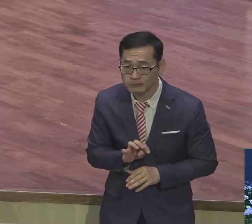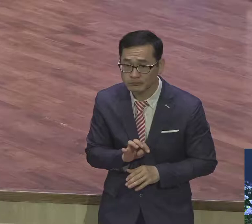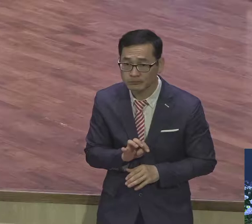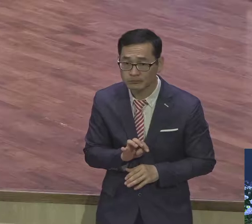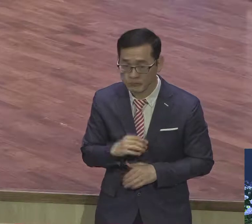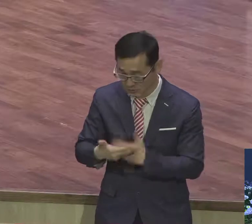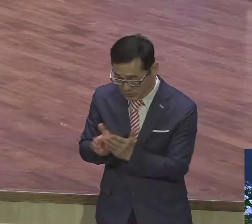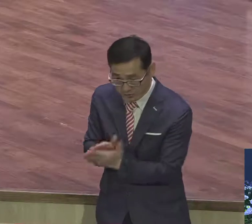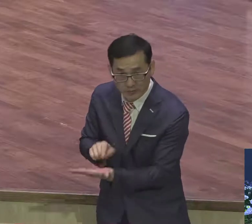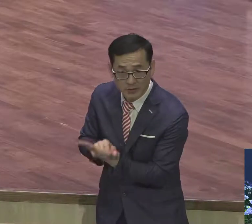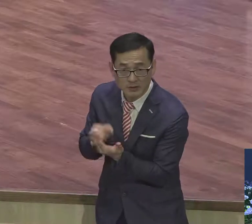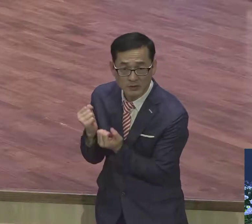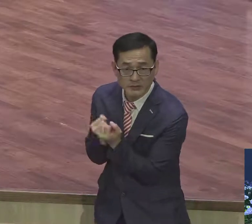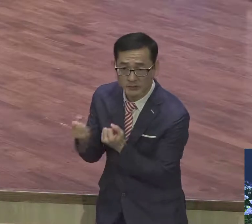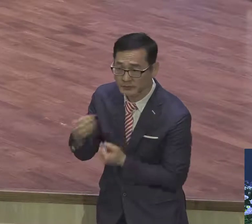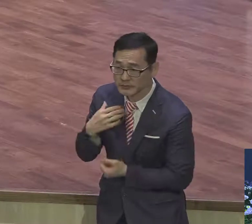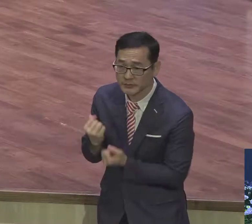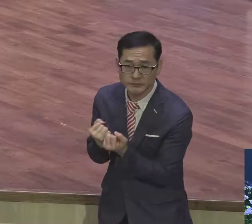성경에 안 나와 있어요